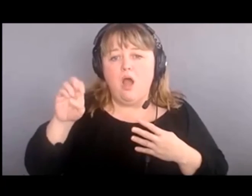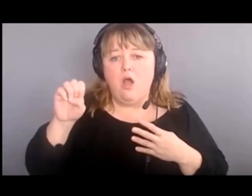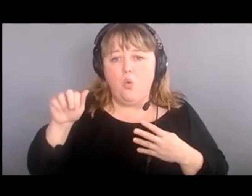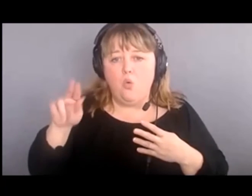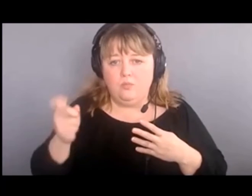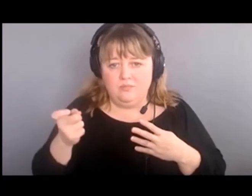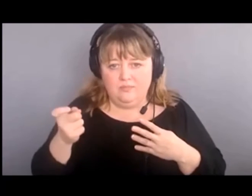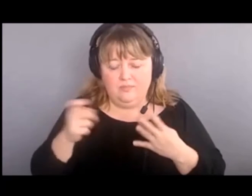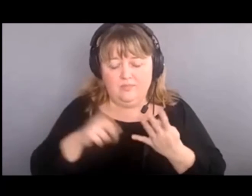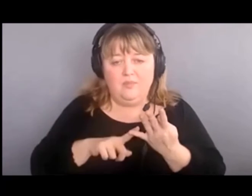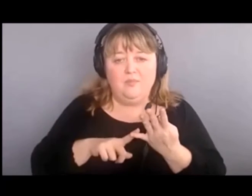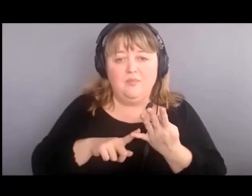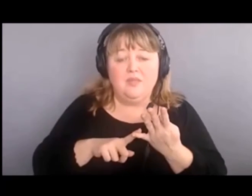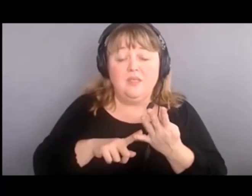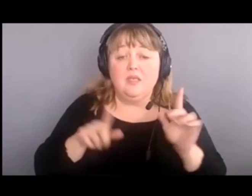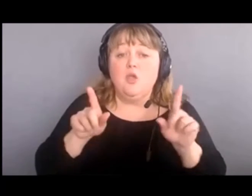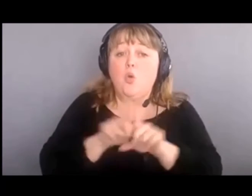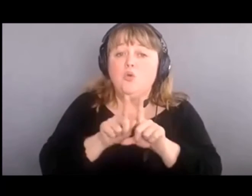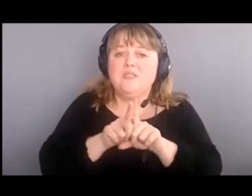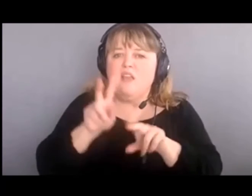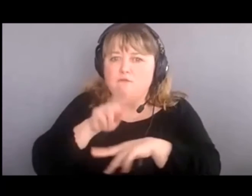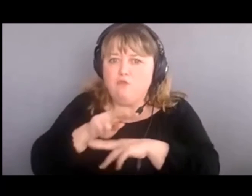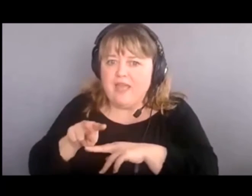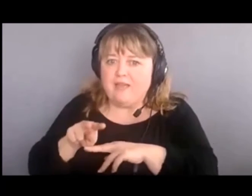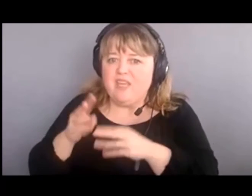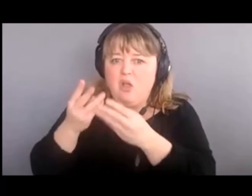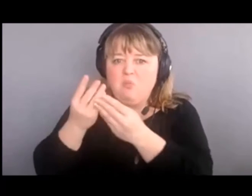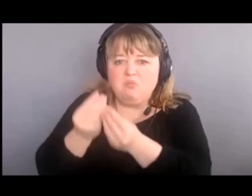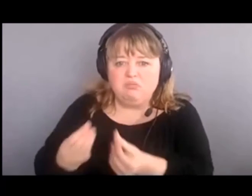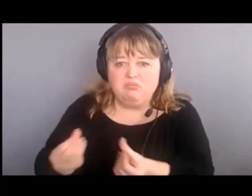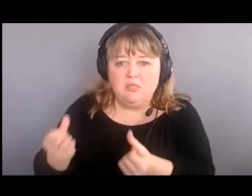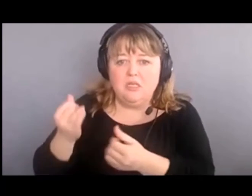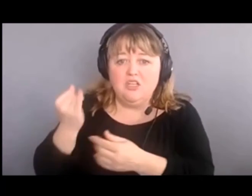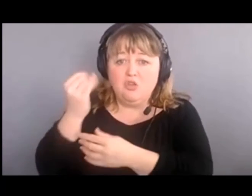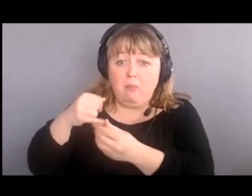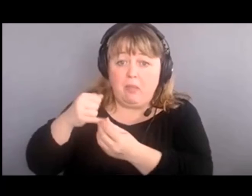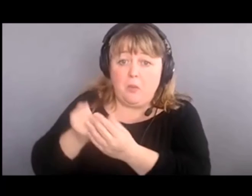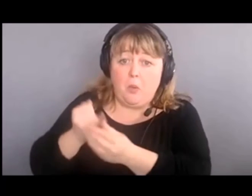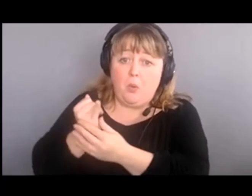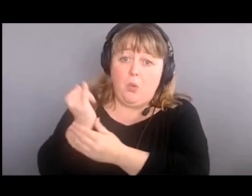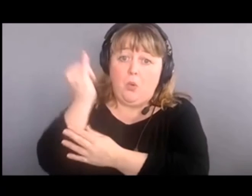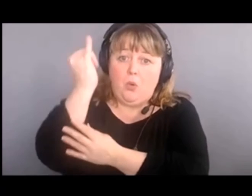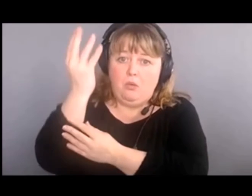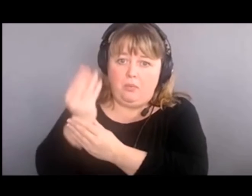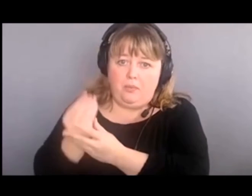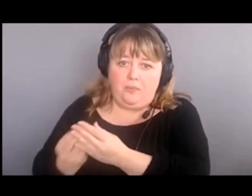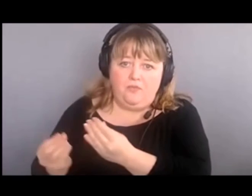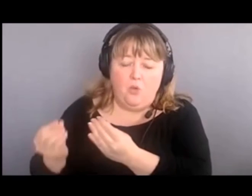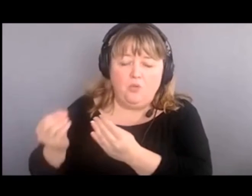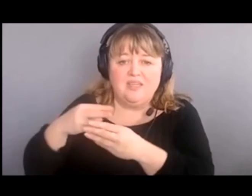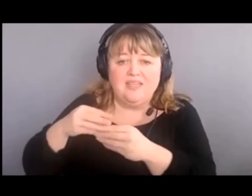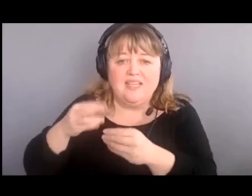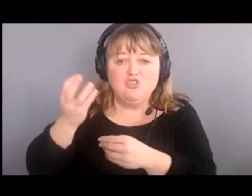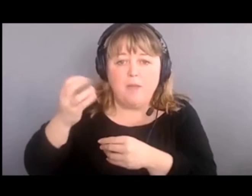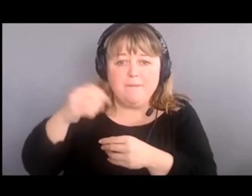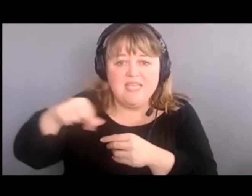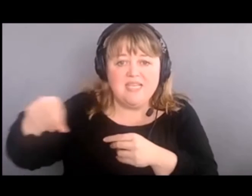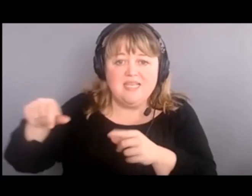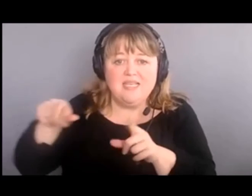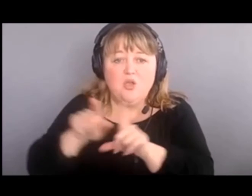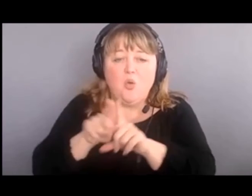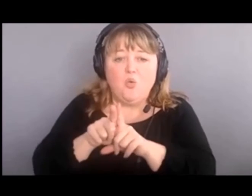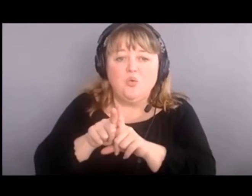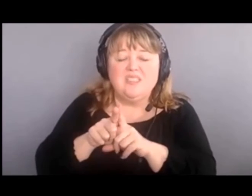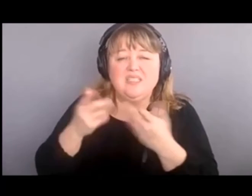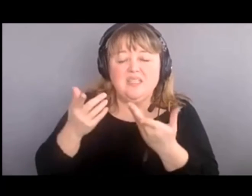toujours surveiller la fonte des semis, l'étiolement des petites plantes et les petites mouches. Donc, s'assurer que tout reste